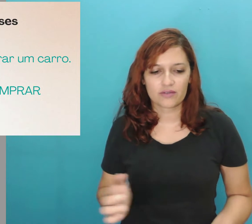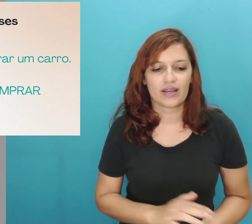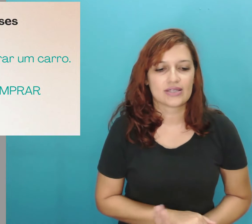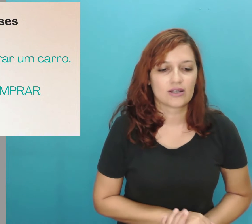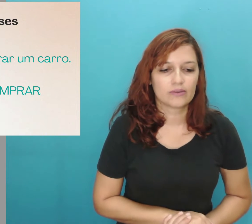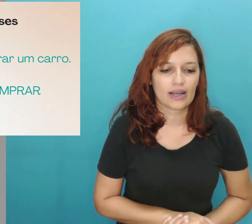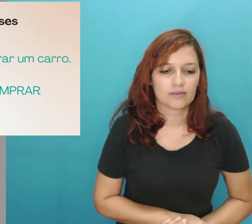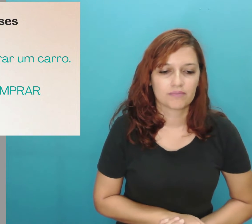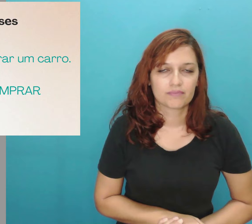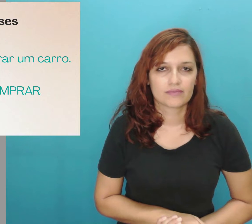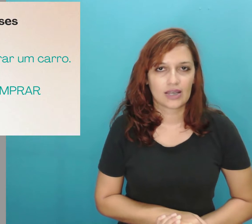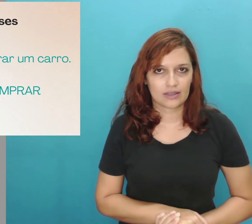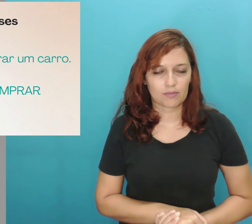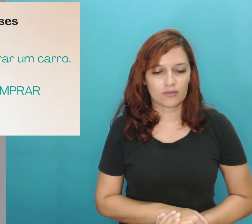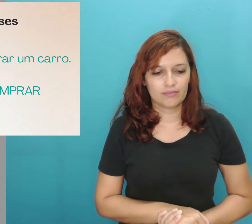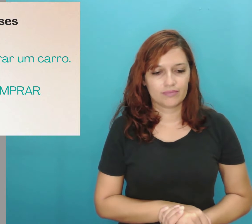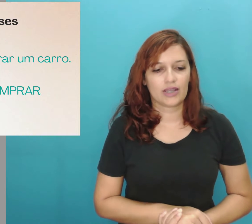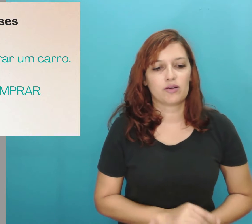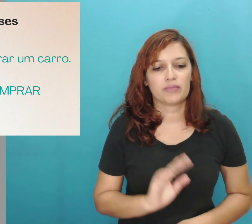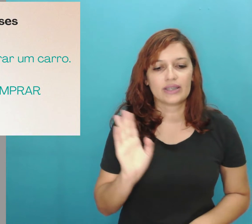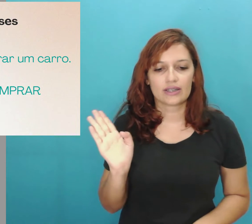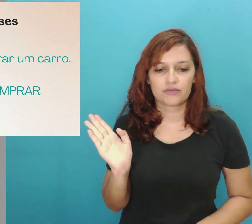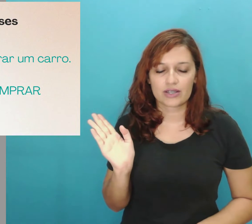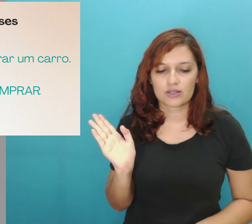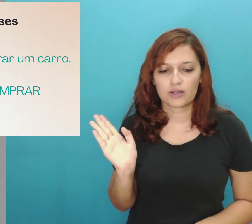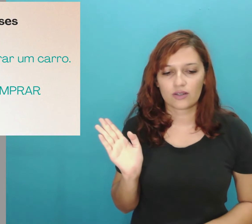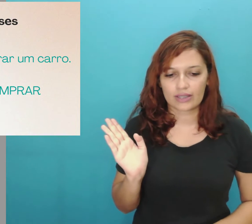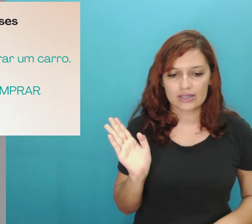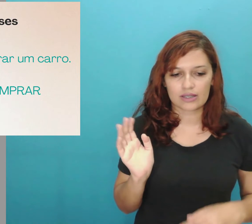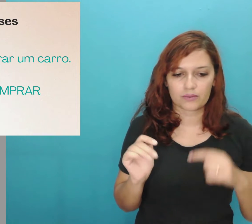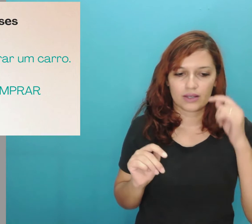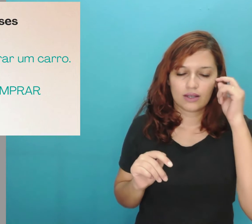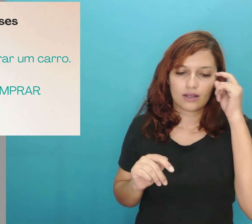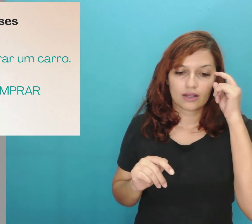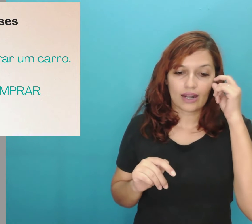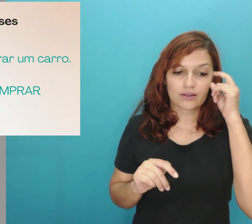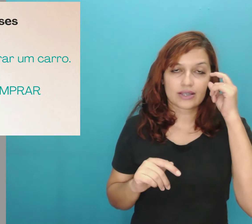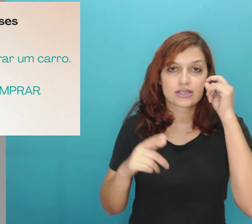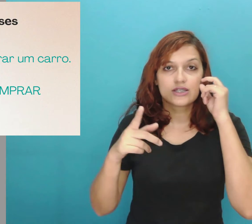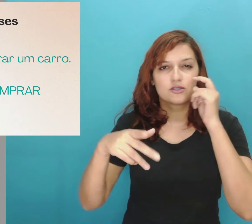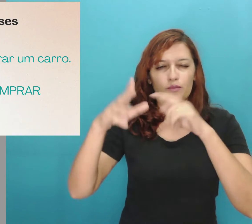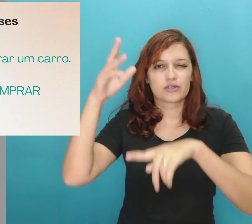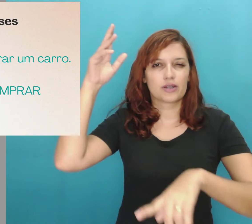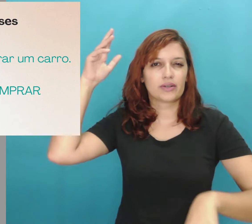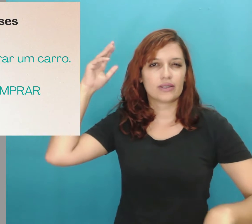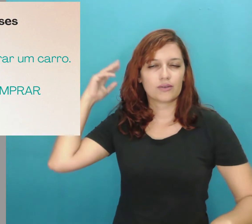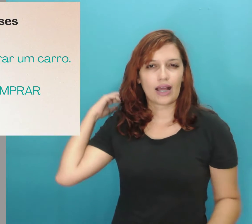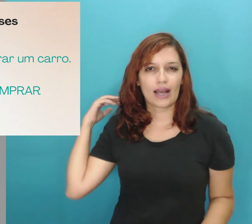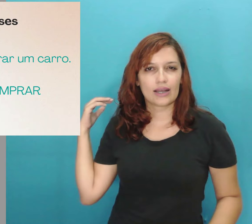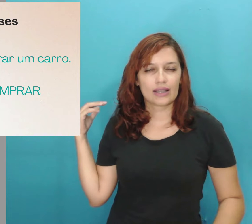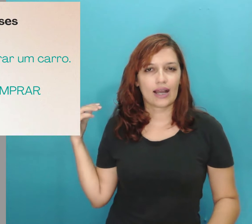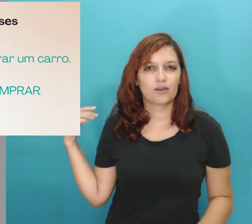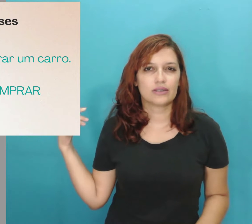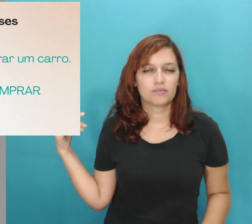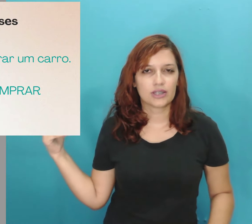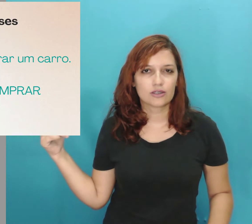vai executar. Tá bom? É uma maneira de fazer uma anotação. Claro que existe, como a gente aprendeu lá na aula de